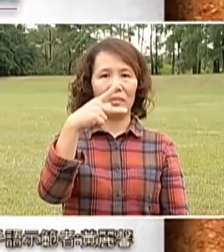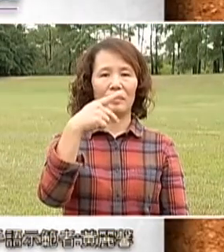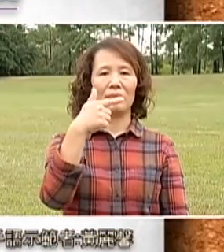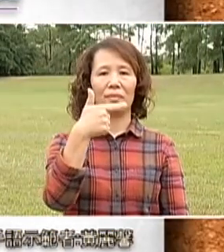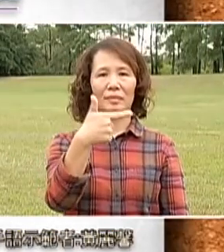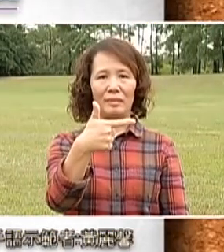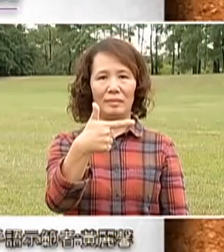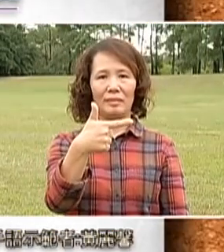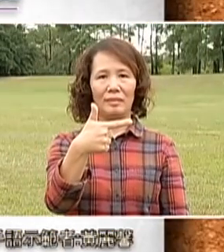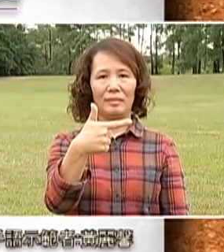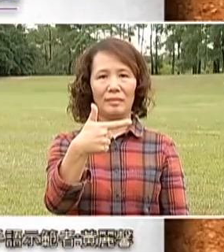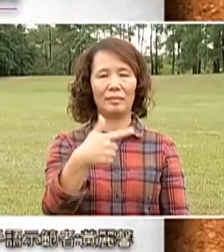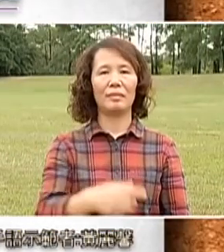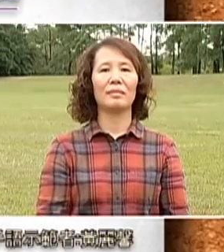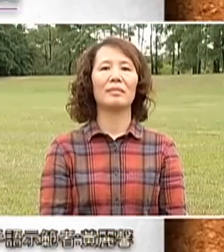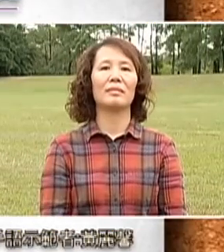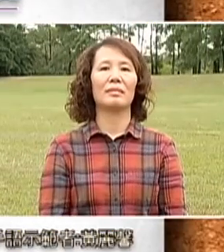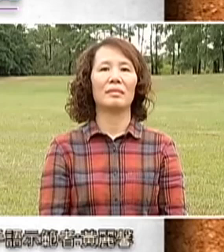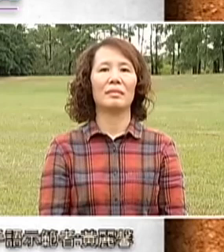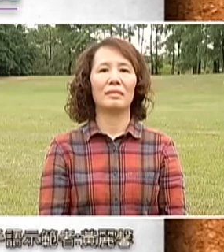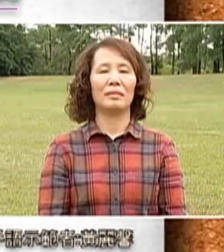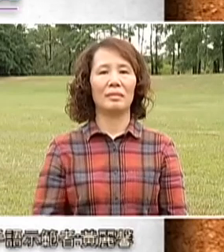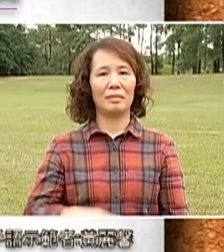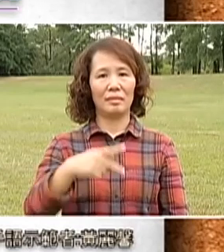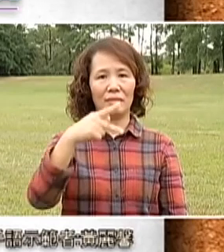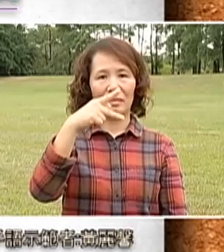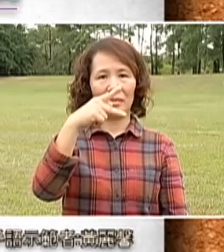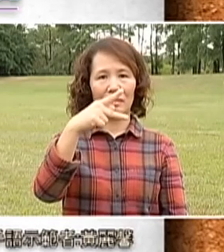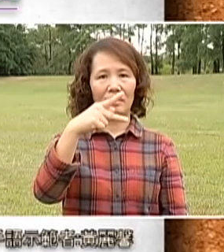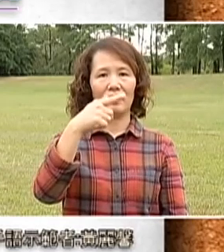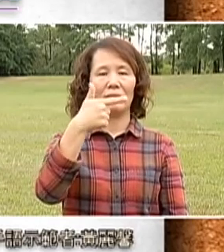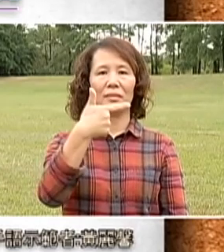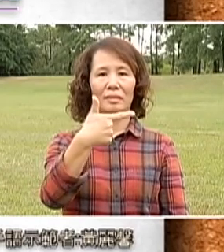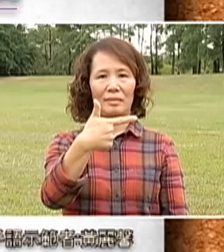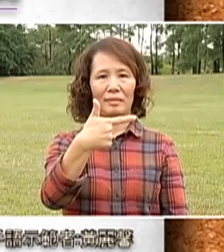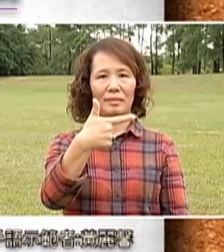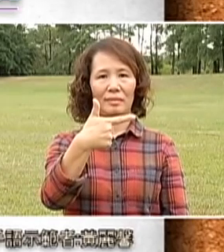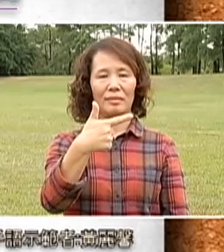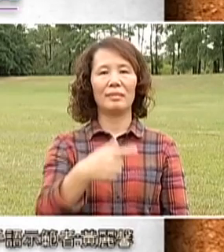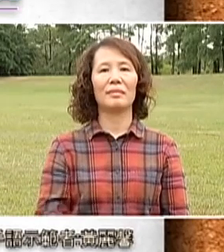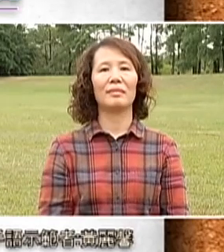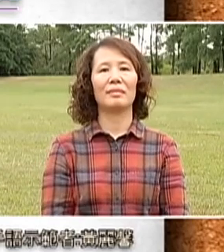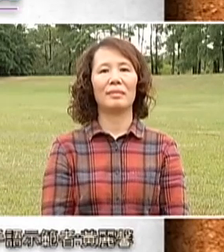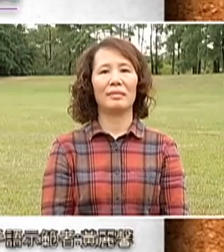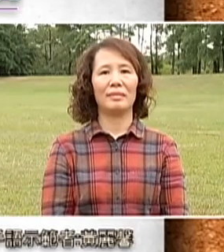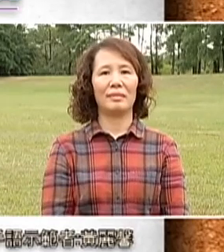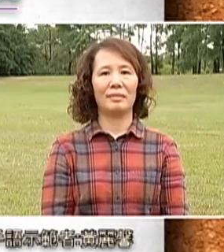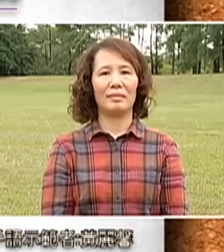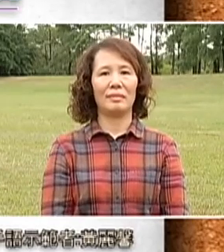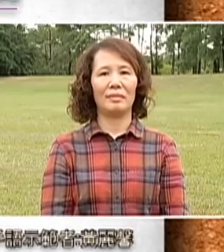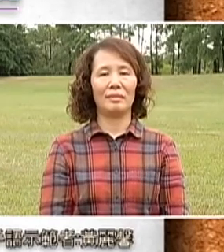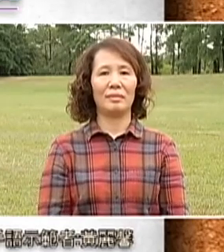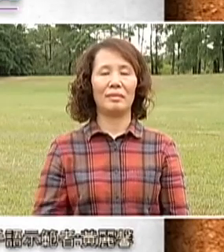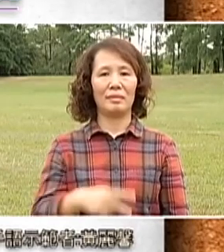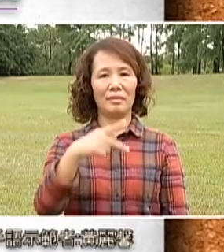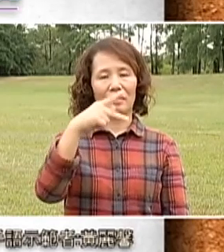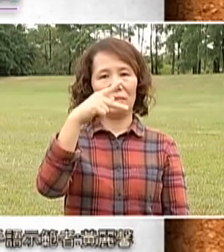斗六可以直接比斗跟六的手语，或者是比